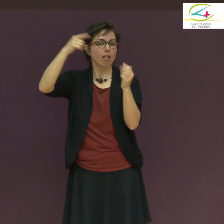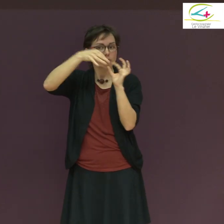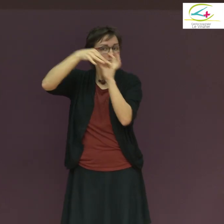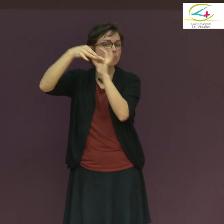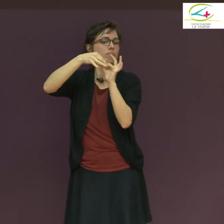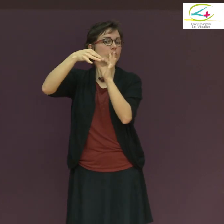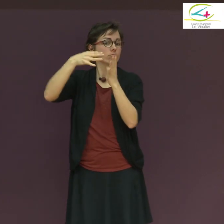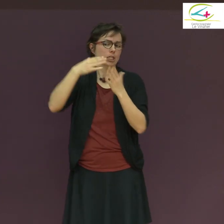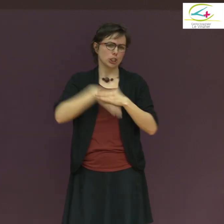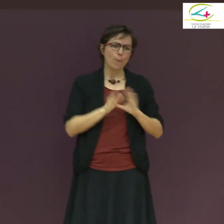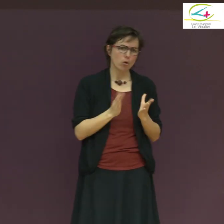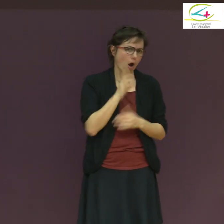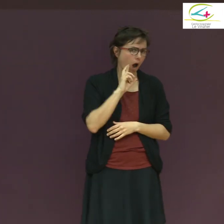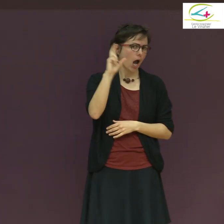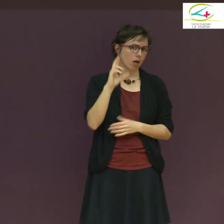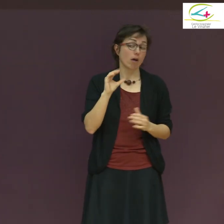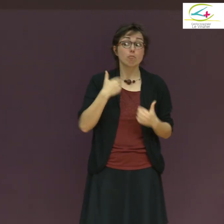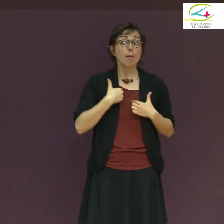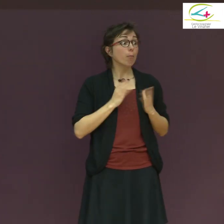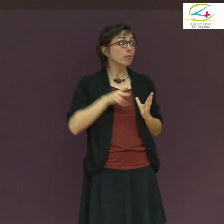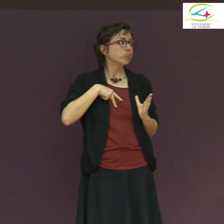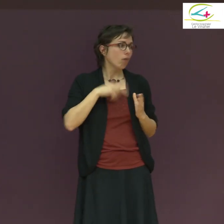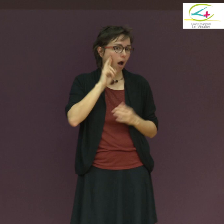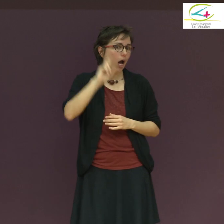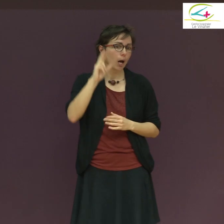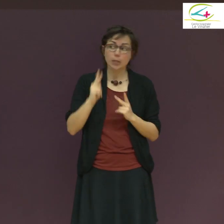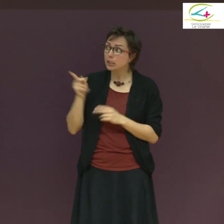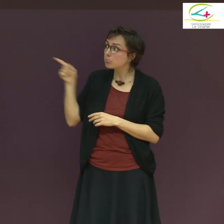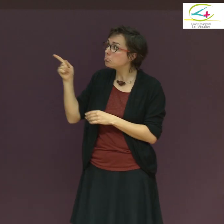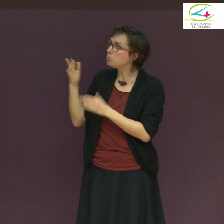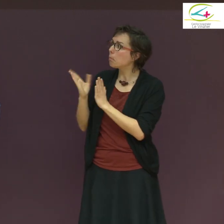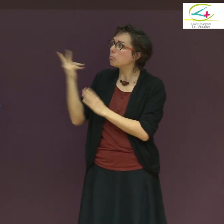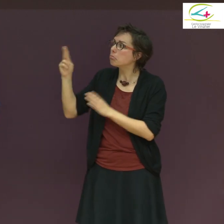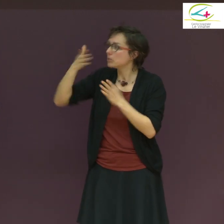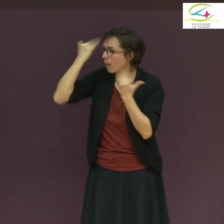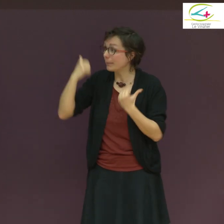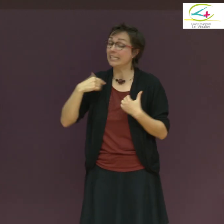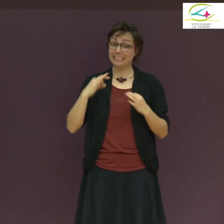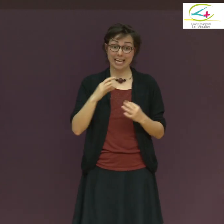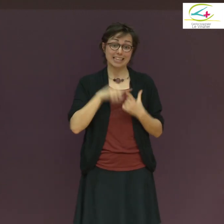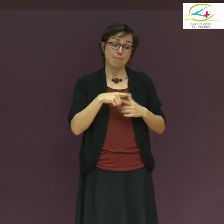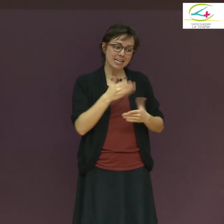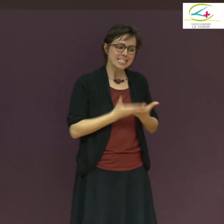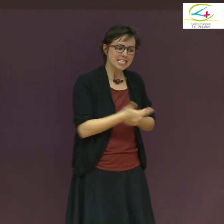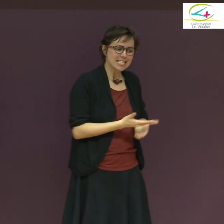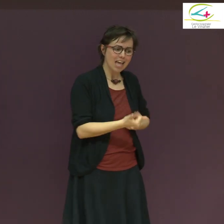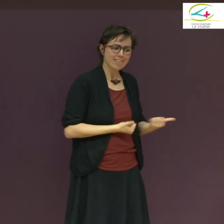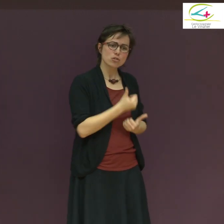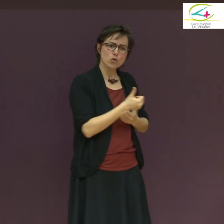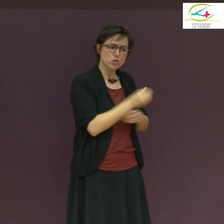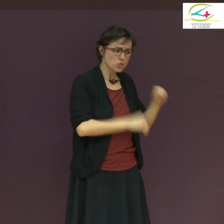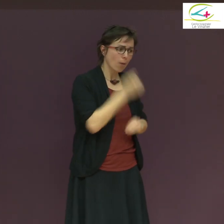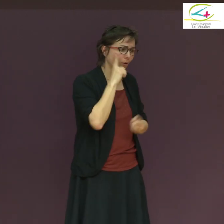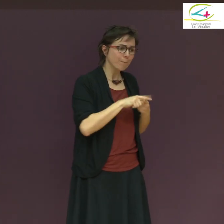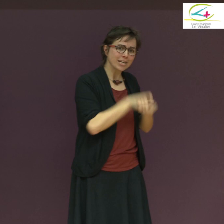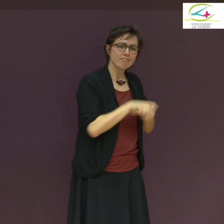très peu dans les hôpitaux, enfin en tout cas dans mon hôpital, peut-être dans le tien où on travaille. Et ça, c'est, je l'ai appris en soins palliatifs. En fait, quand j'étais dans une